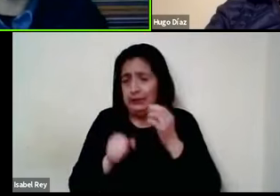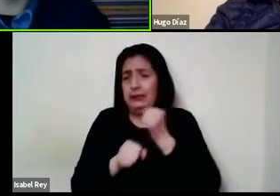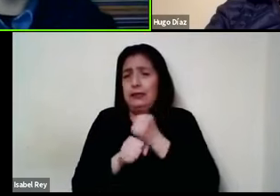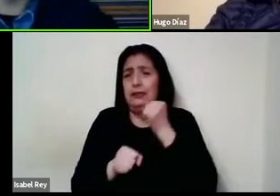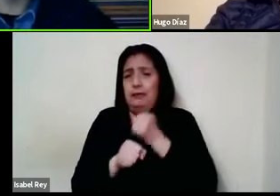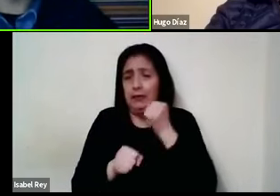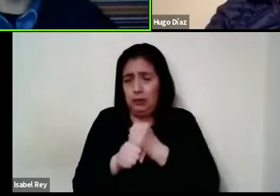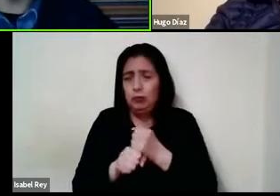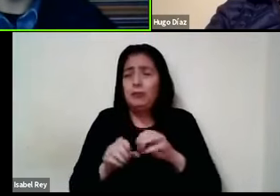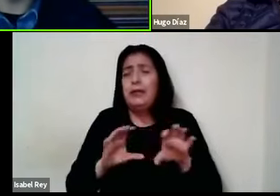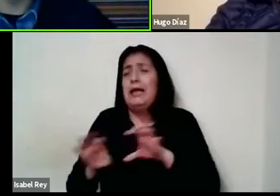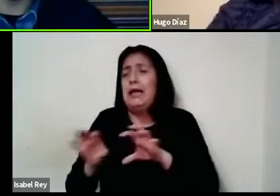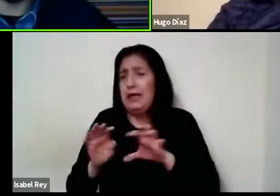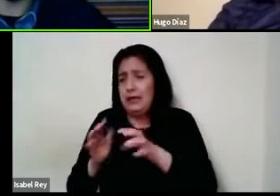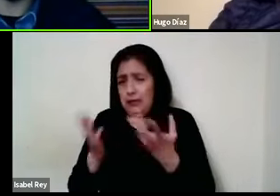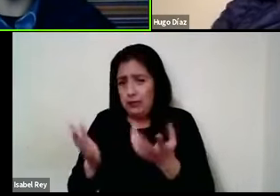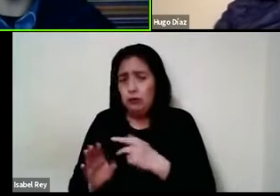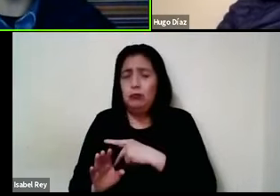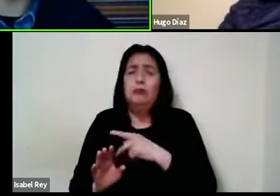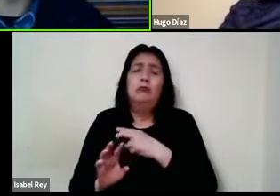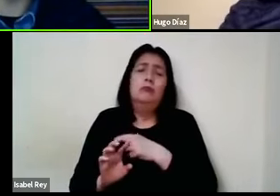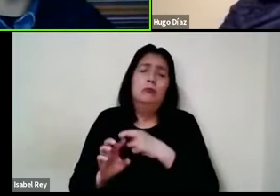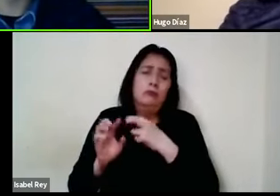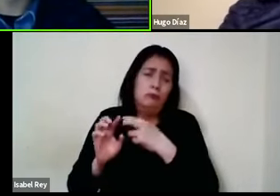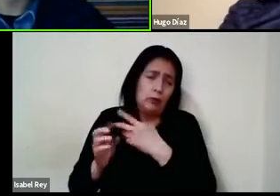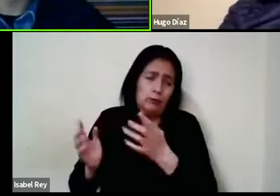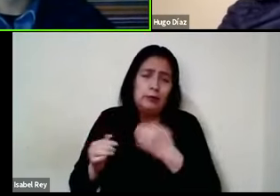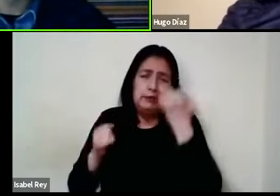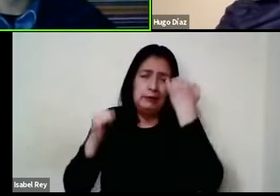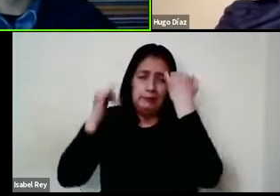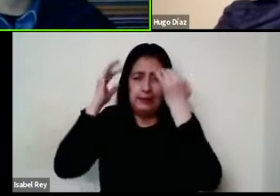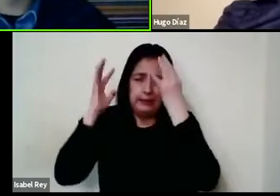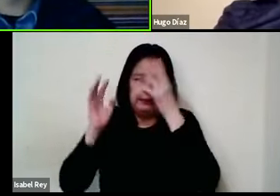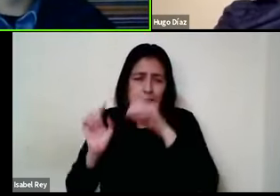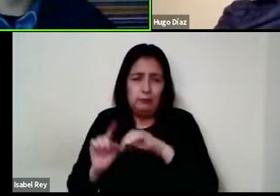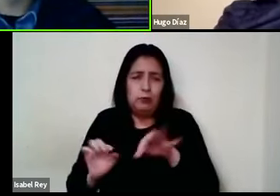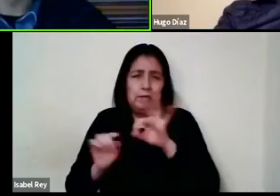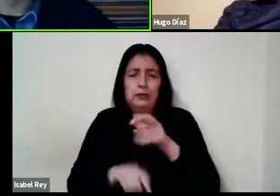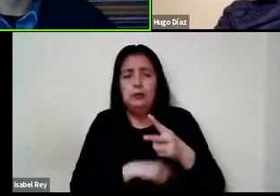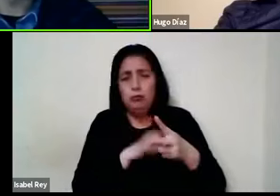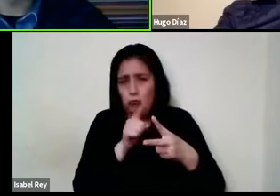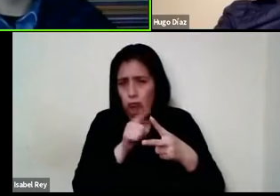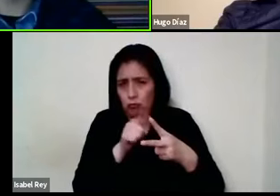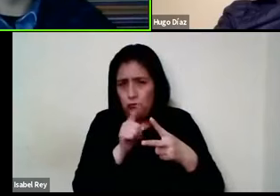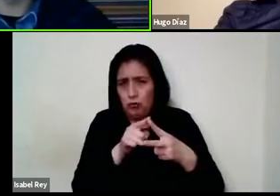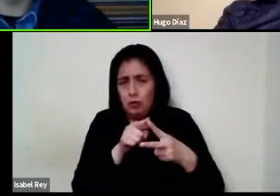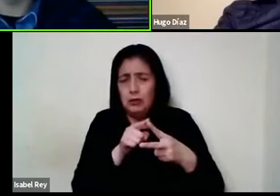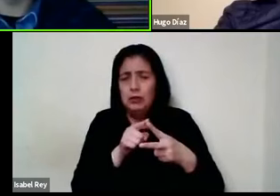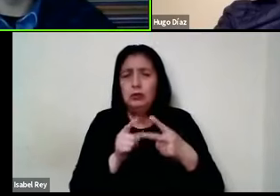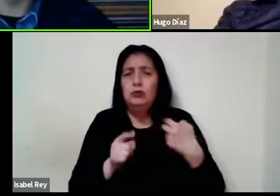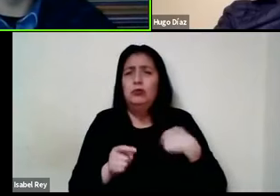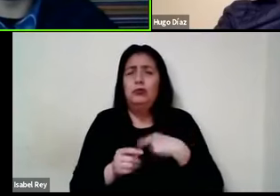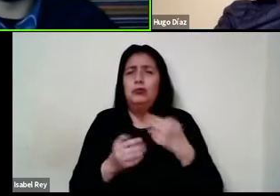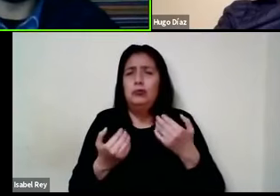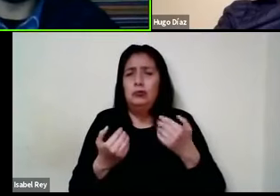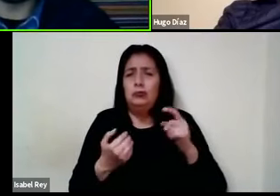de diseño, de puntos claves de la creatividad. Uno es que tenemos que